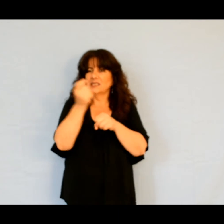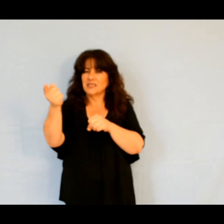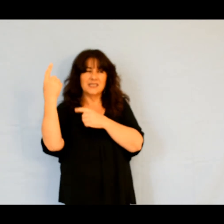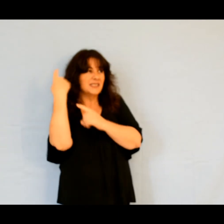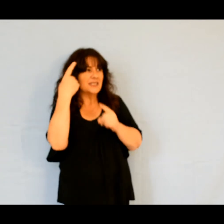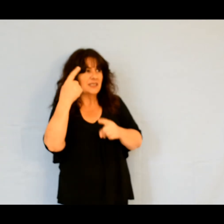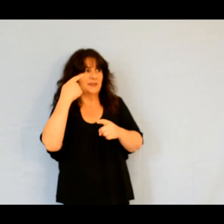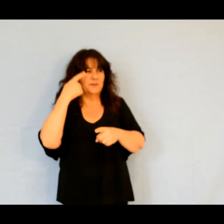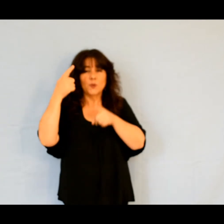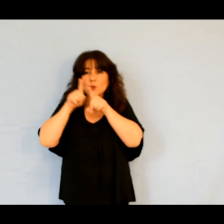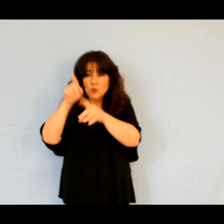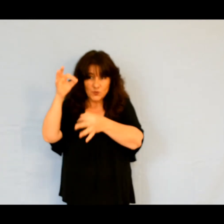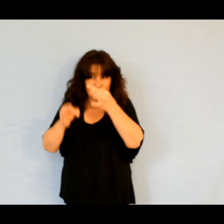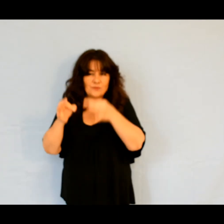eux.